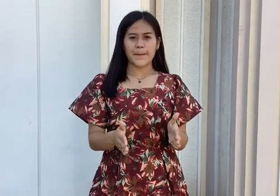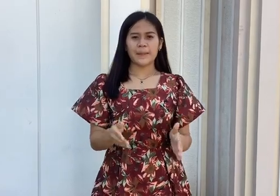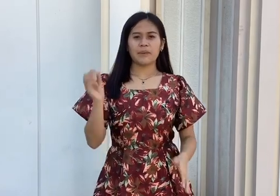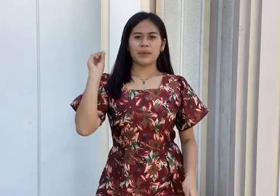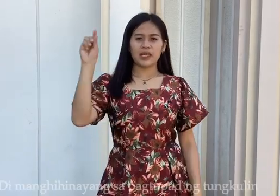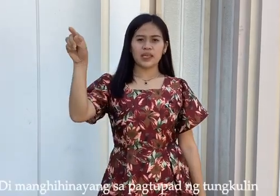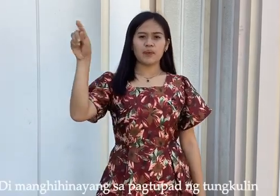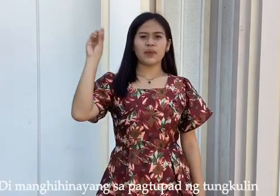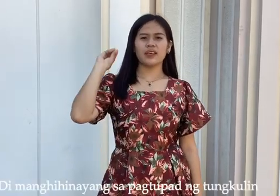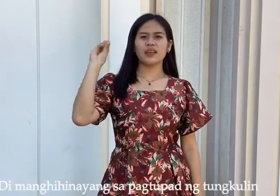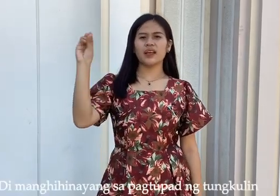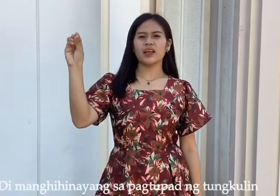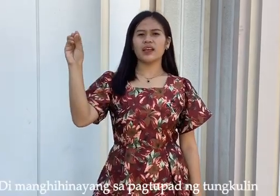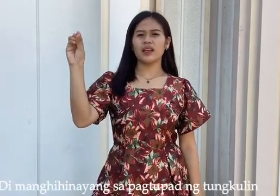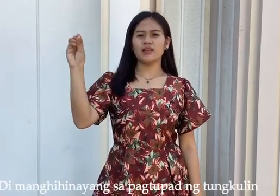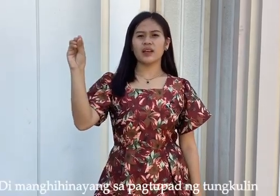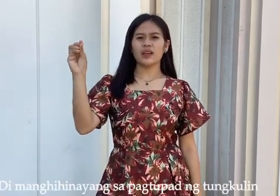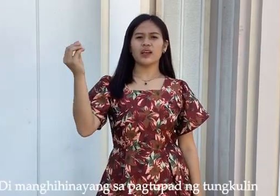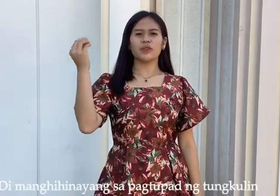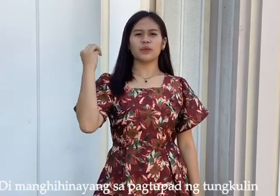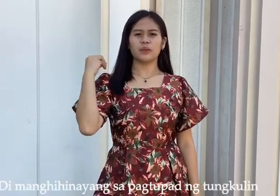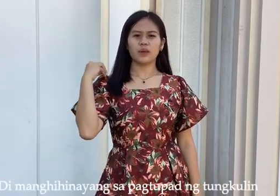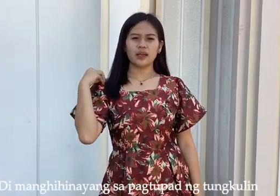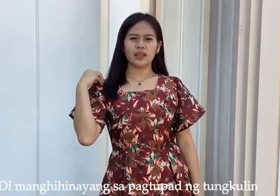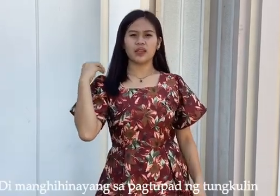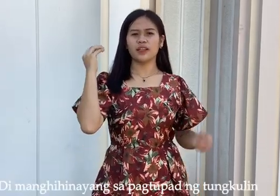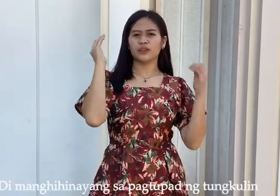Di manghihinayang sa pagtupad ng